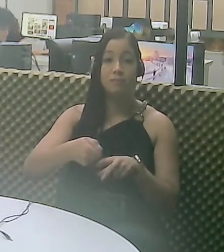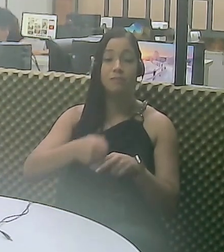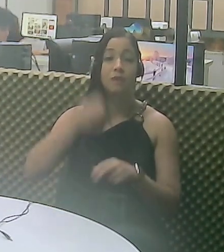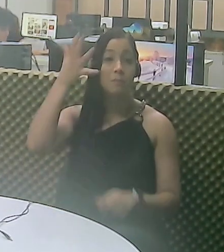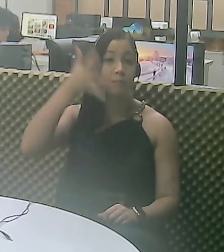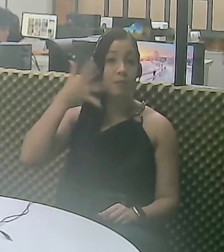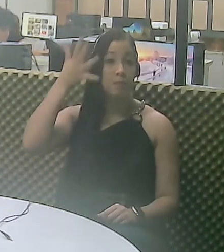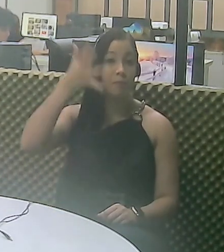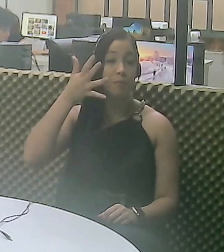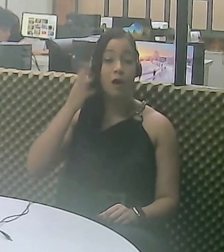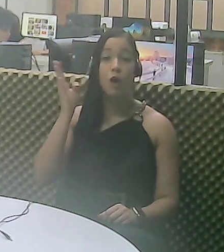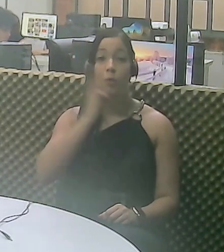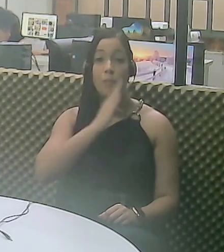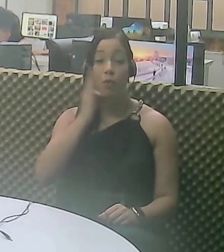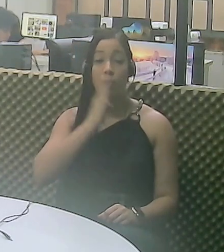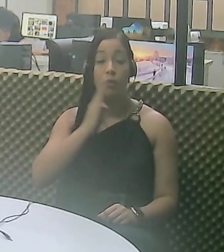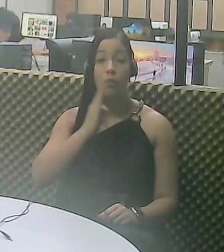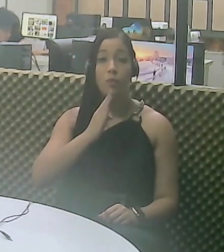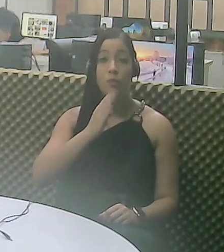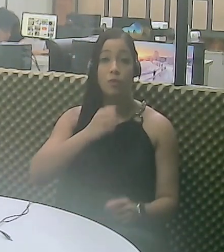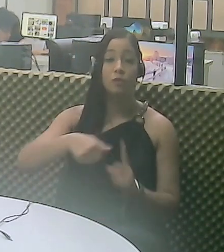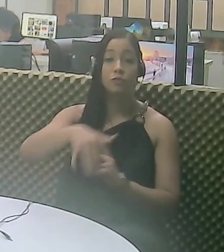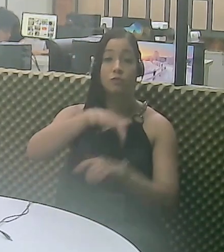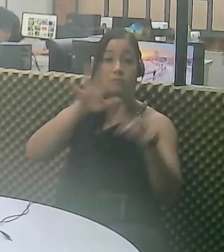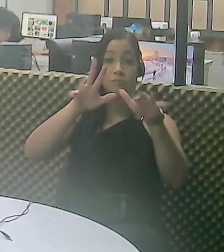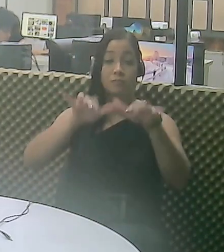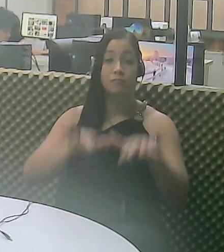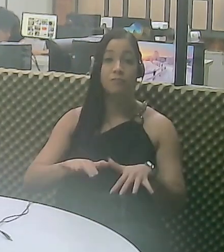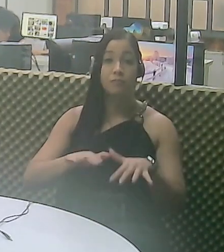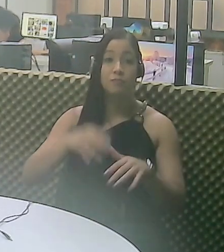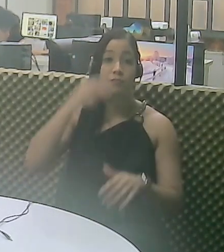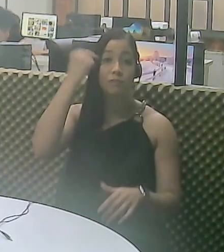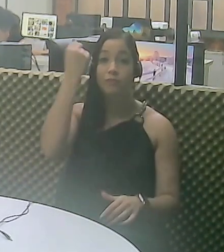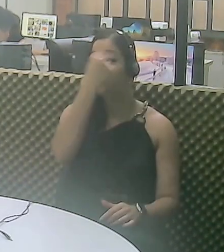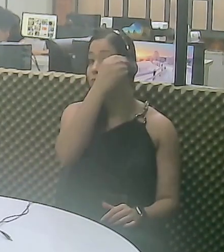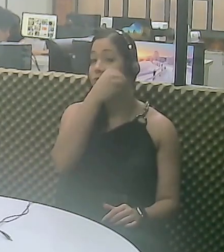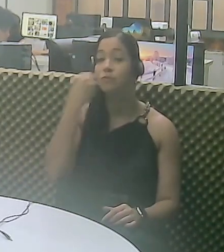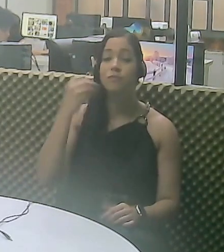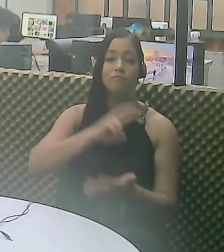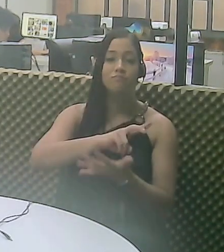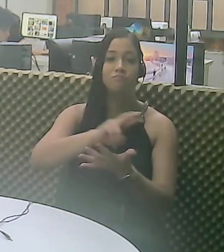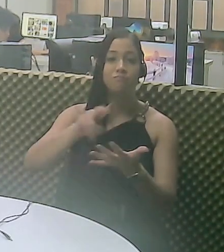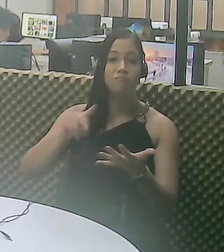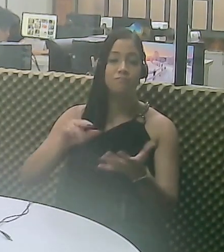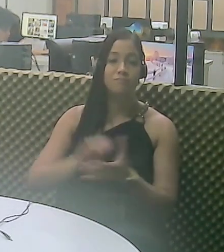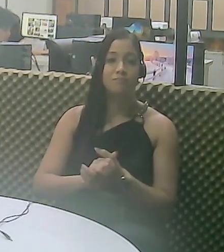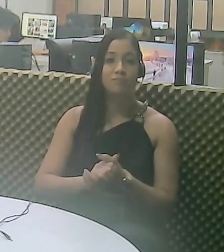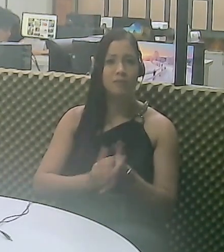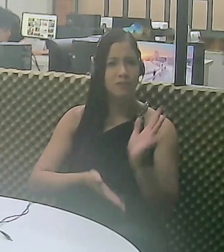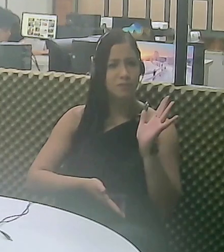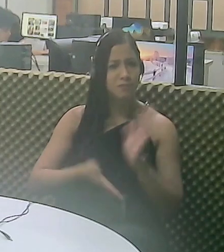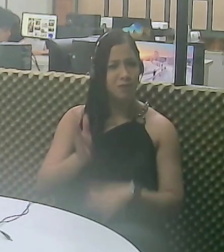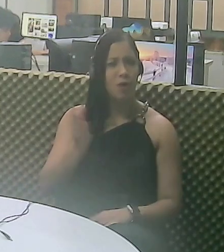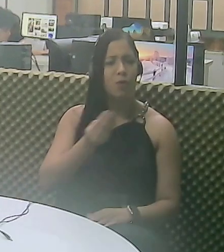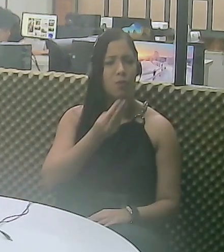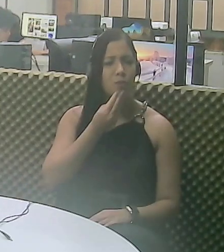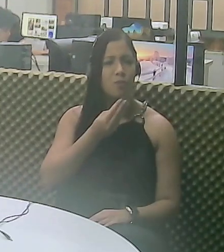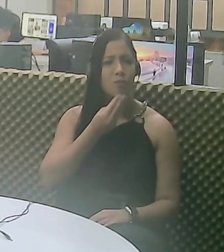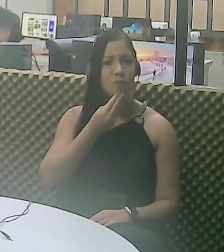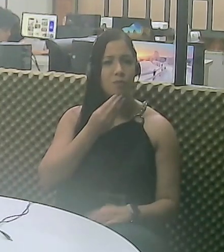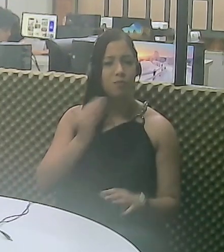oratória, bolos e tortas, social media, automaquiagem, entre outros. Não perca essa chance